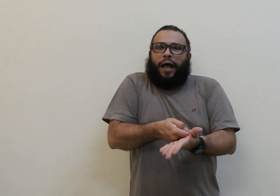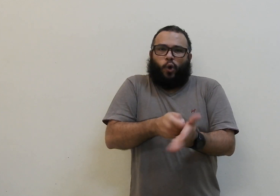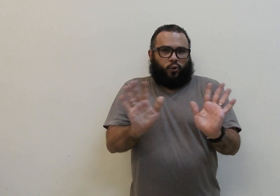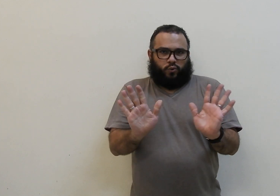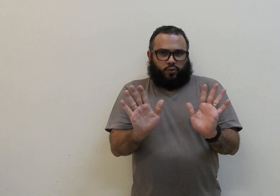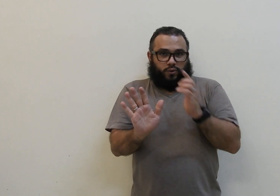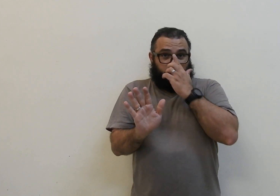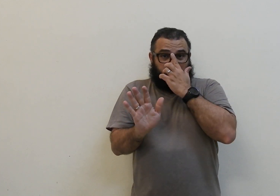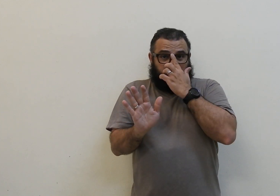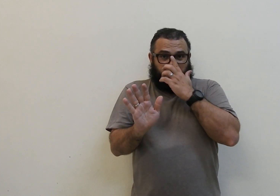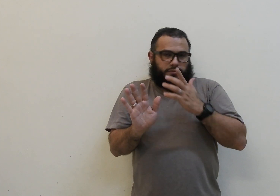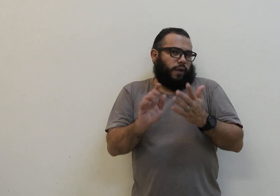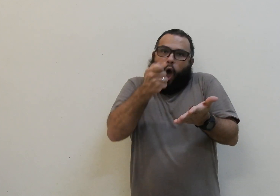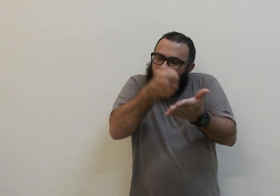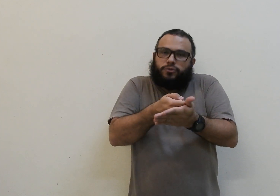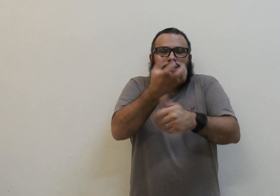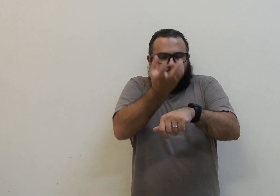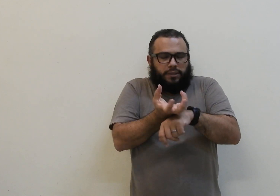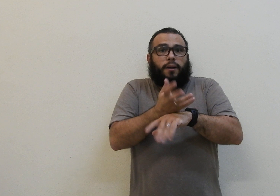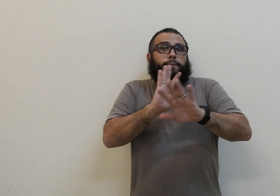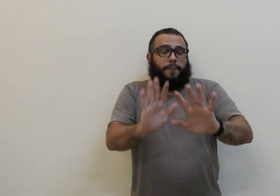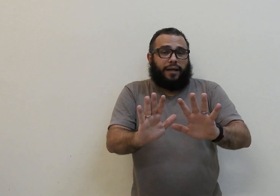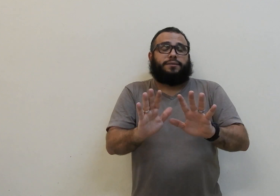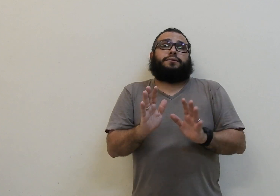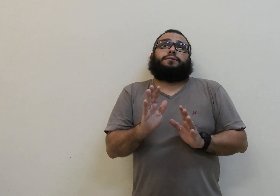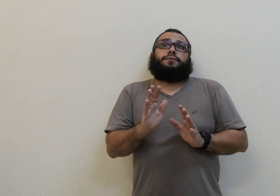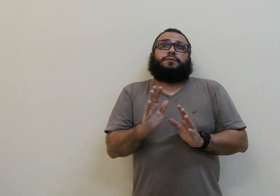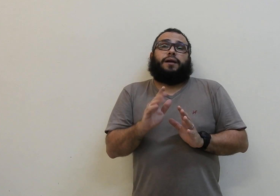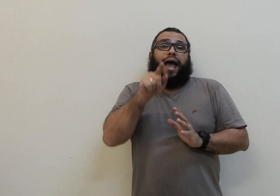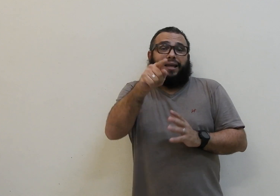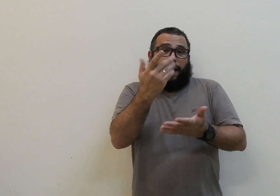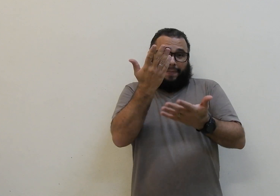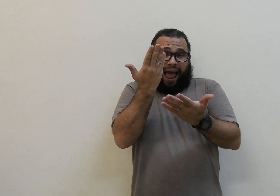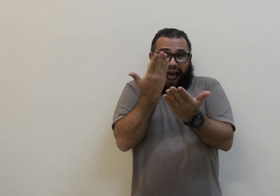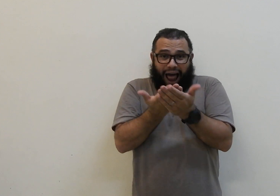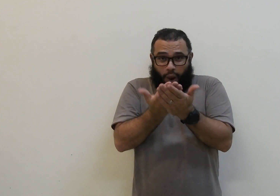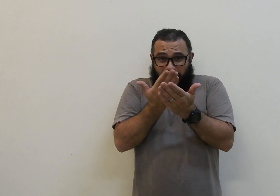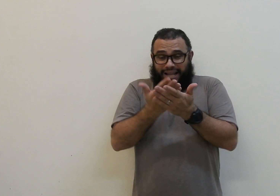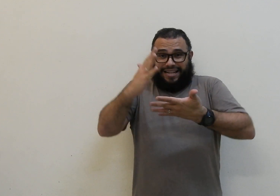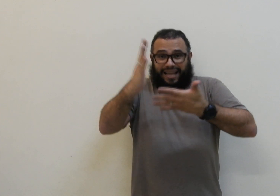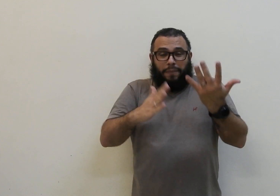Não é uma necessidade, não é uma vontade que a gente pode ter ou não ter. É uma